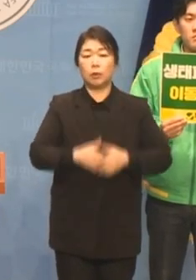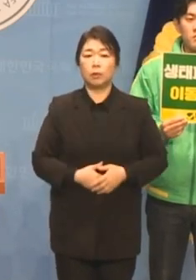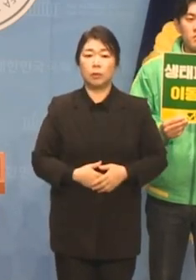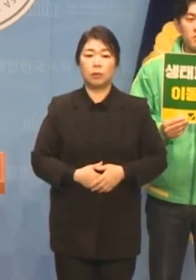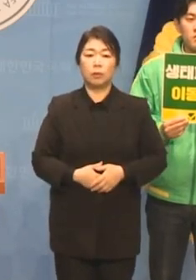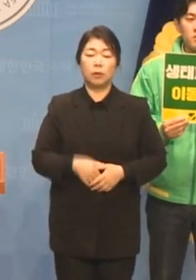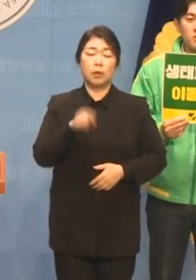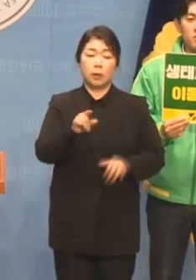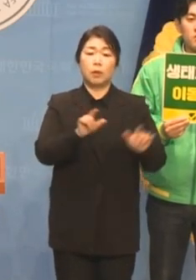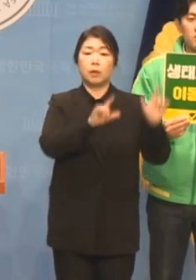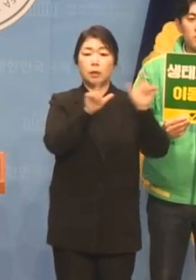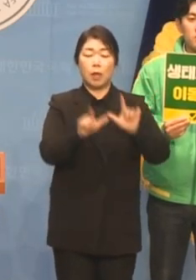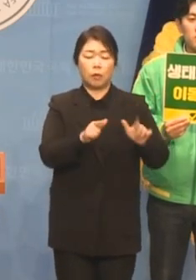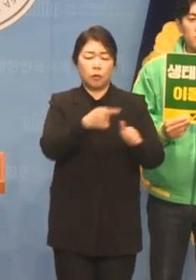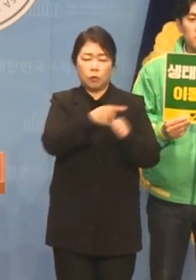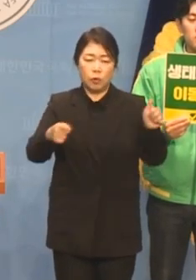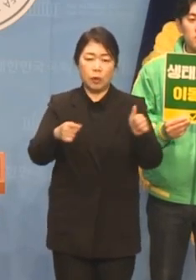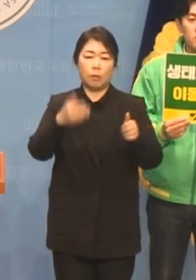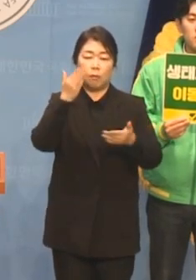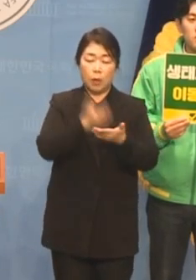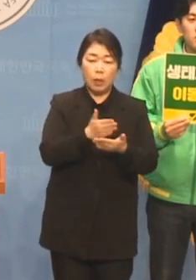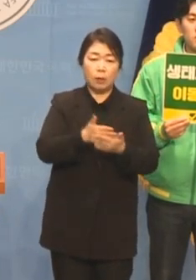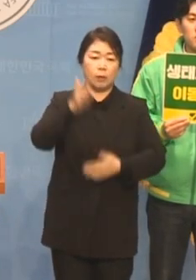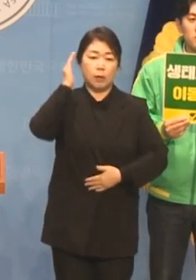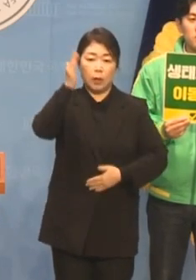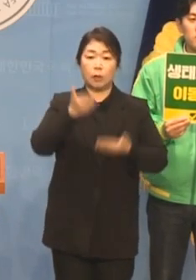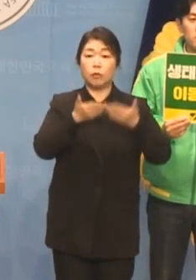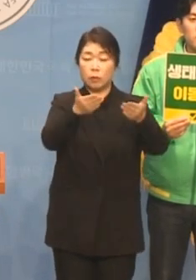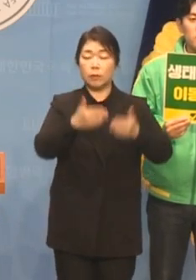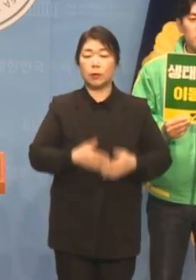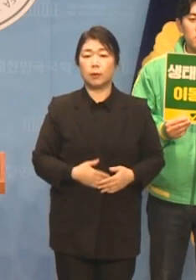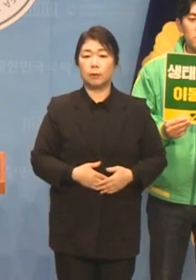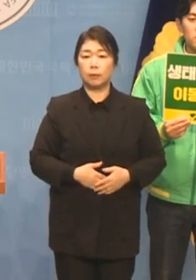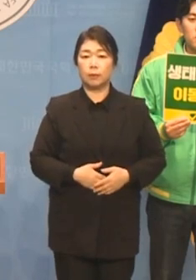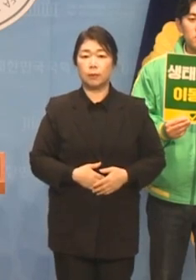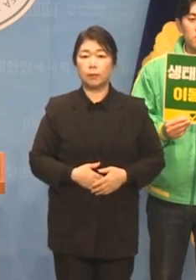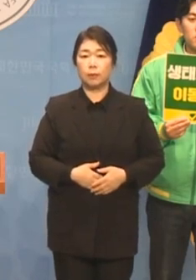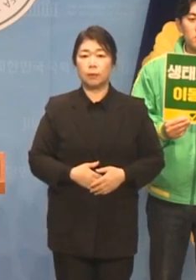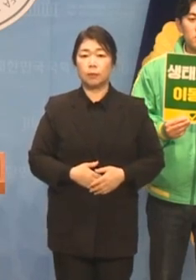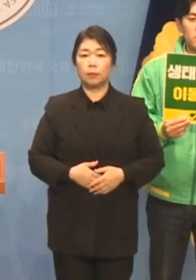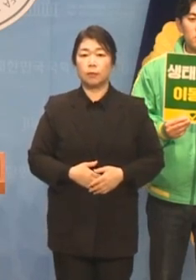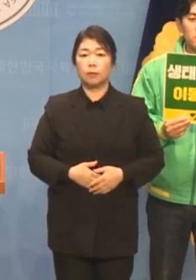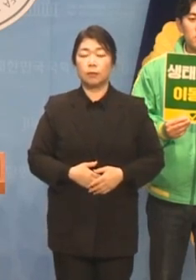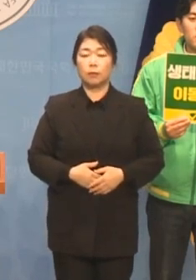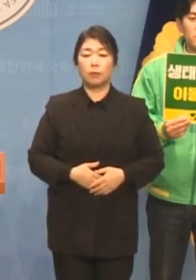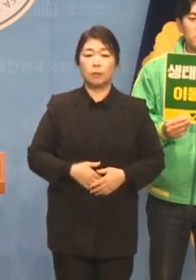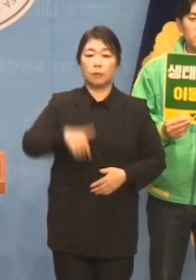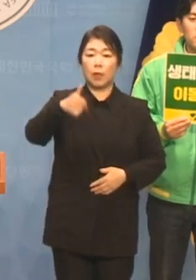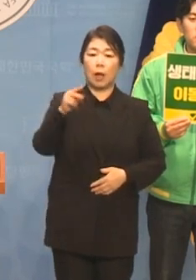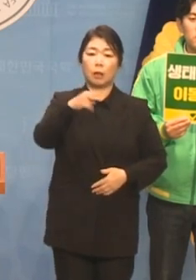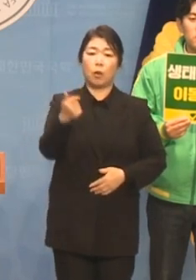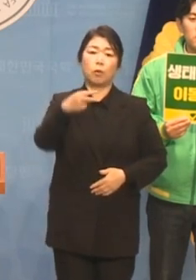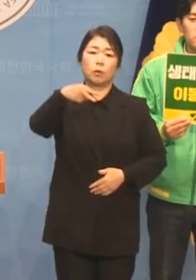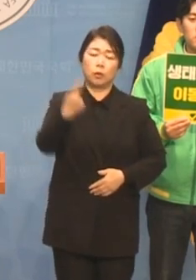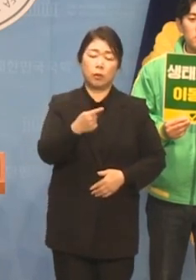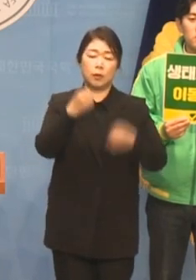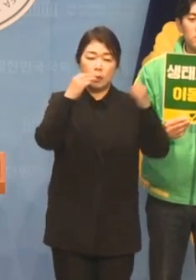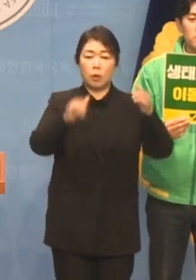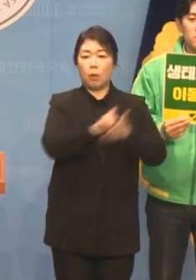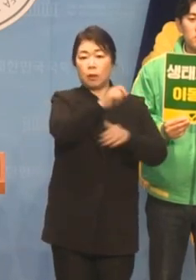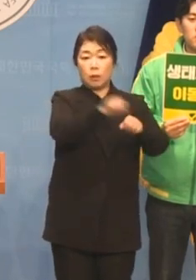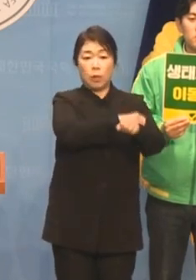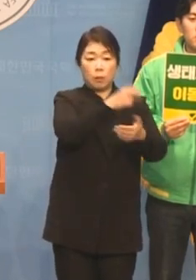삶 자체를 죽이지 말라는 목소리를 내고 있는 것입니다 가덕도 신공항 특별법은